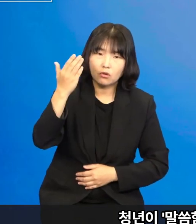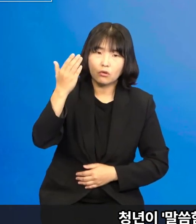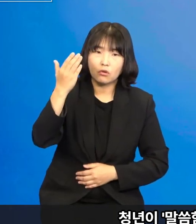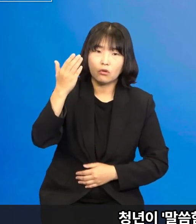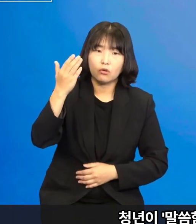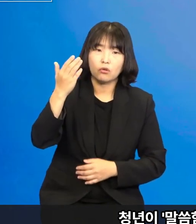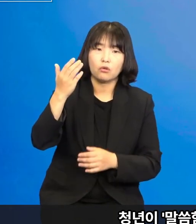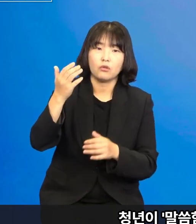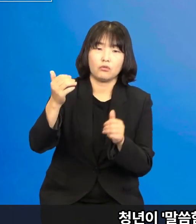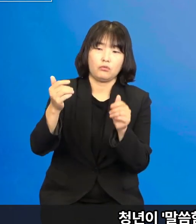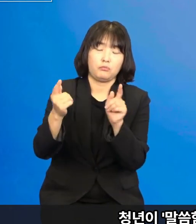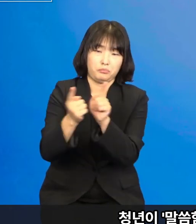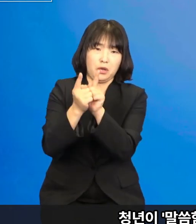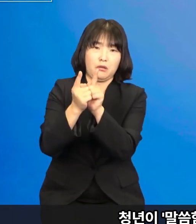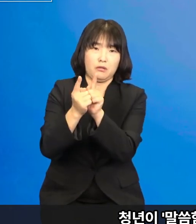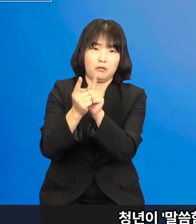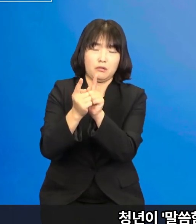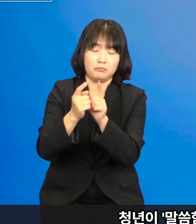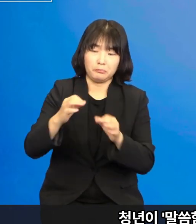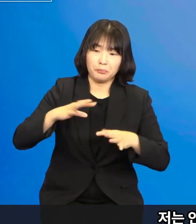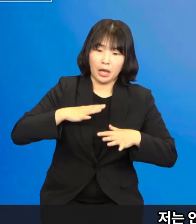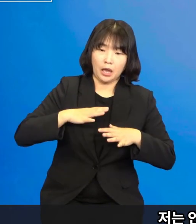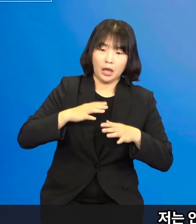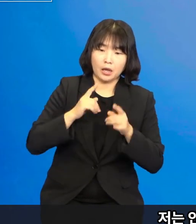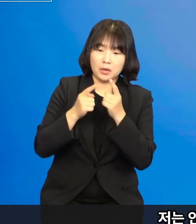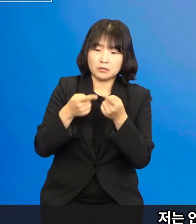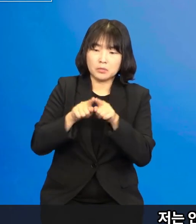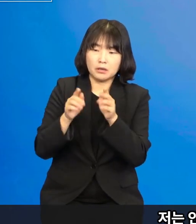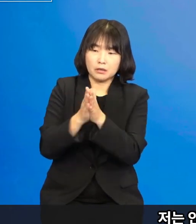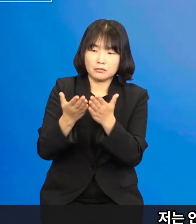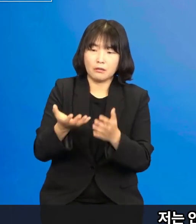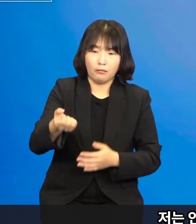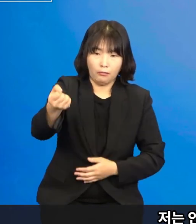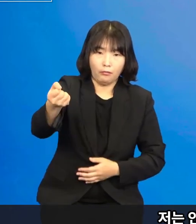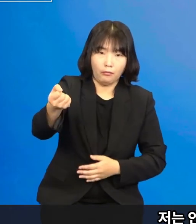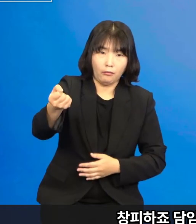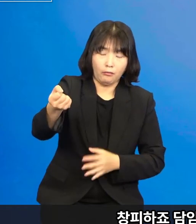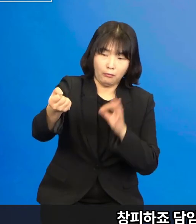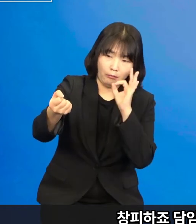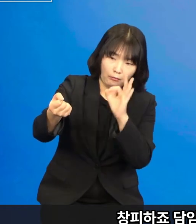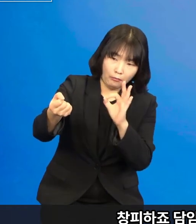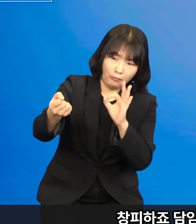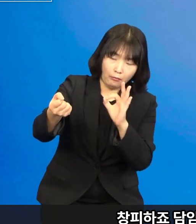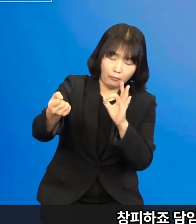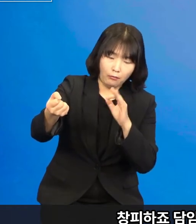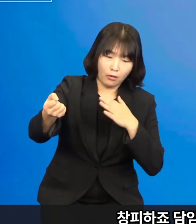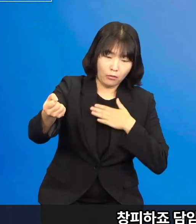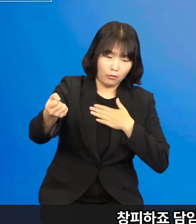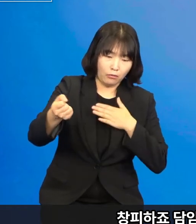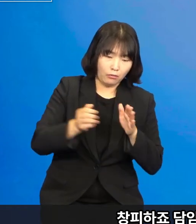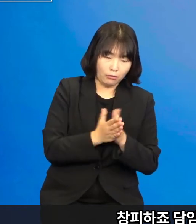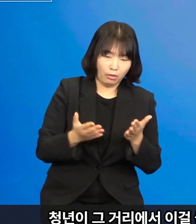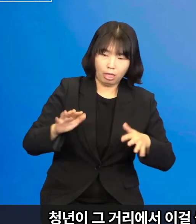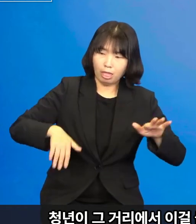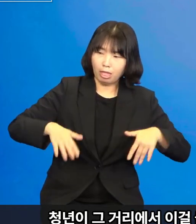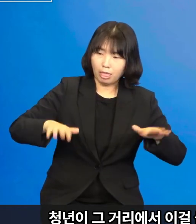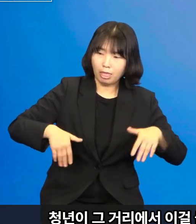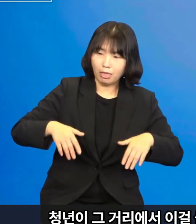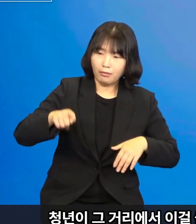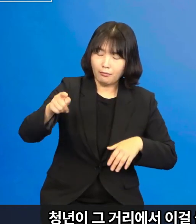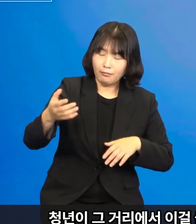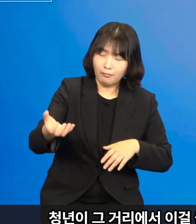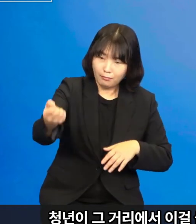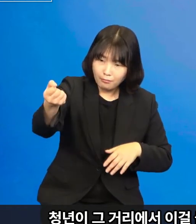청년이 말씀 한 개를 들고 있는 거야. 저는 안 들고 있었는데 창피하죠. 담임 목사는 그냥 다니는데 청년이